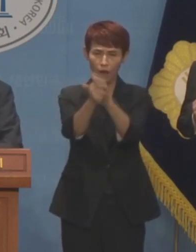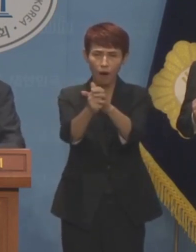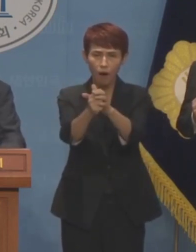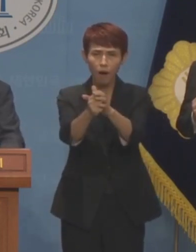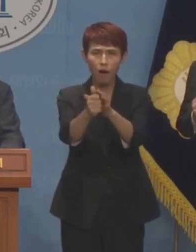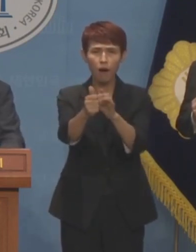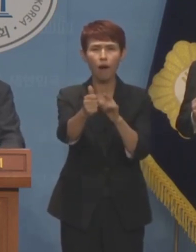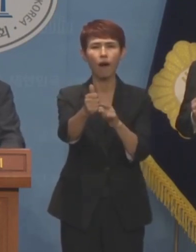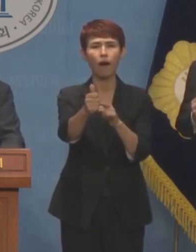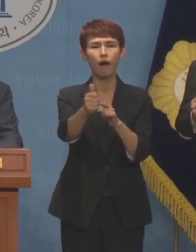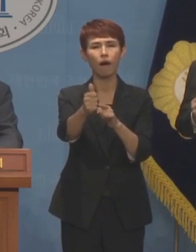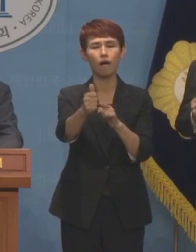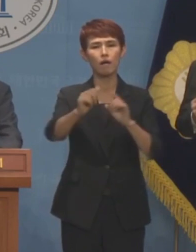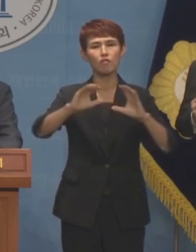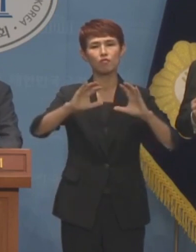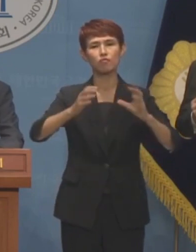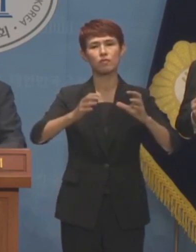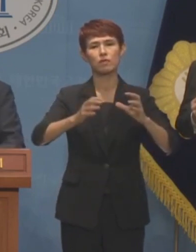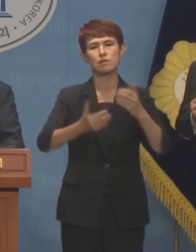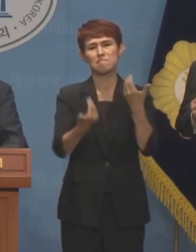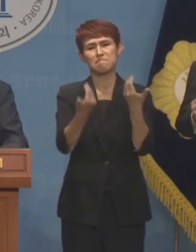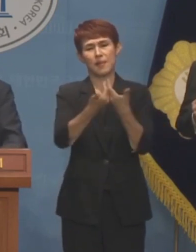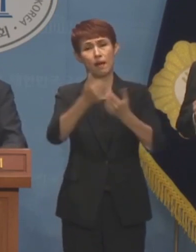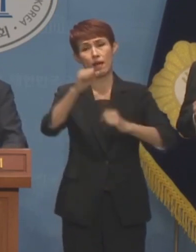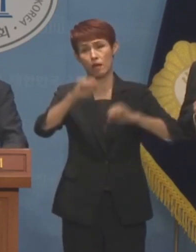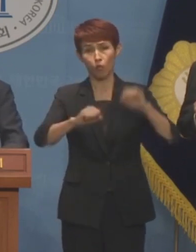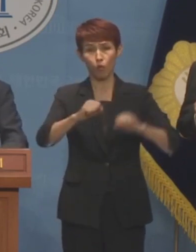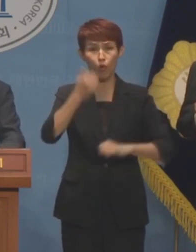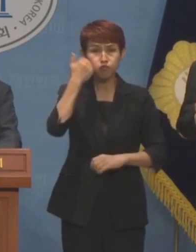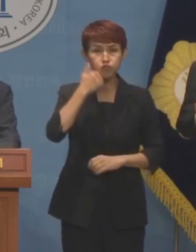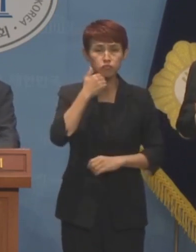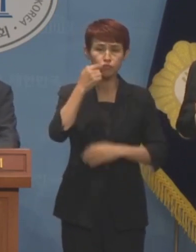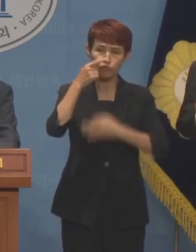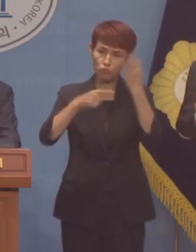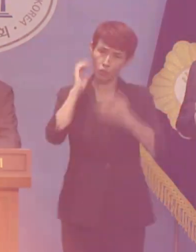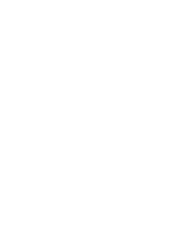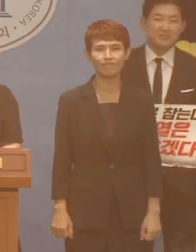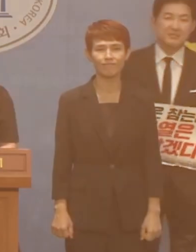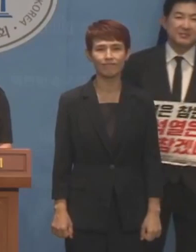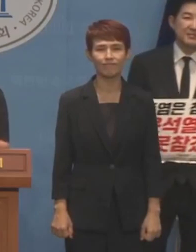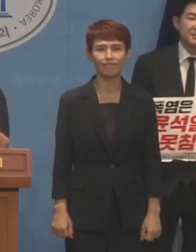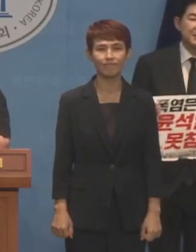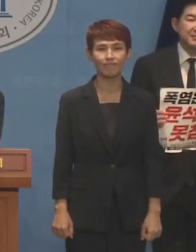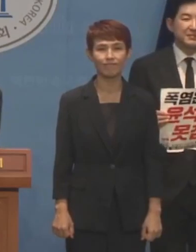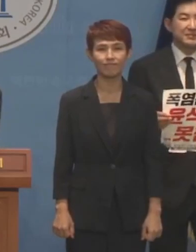그야말로 반국가적인 행동을 윤석열 대통령이 한 것입니다.